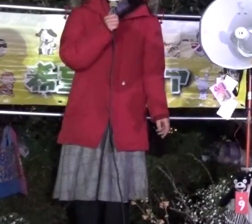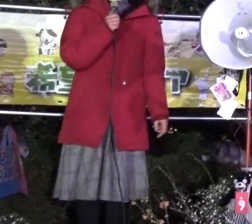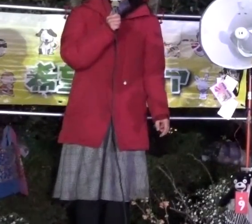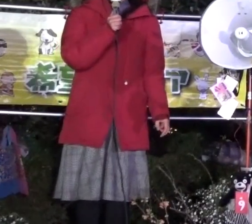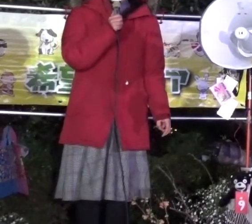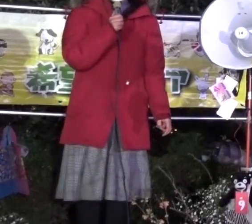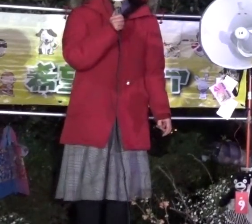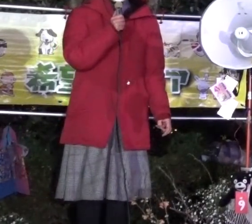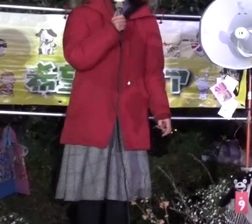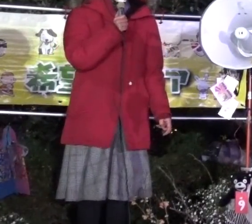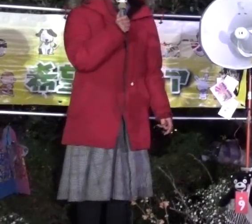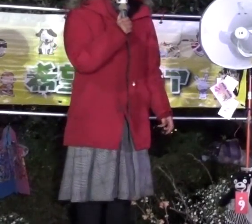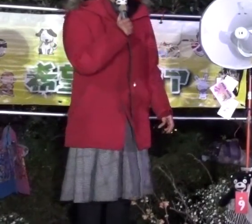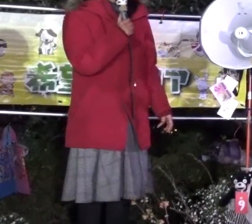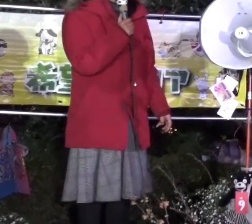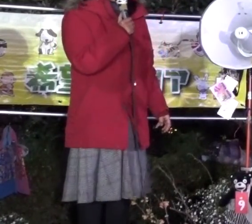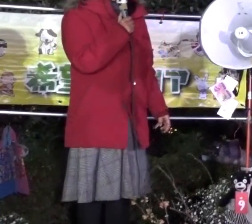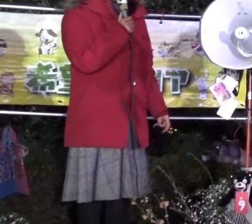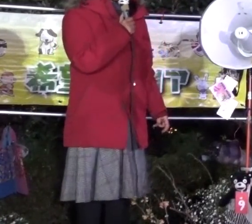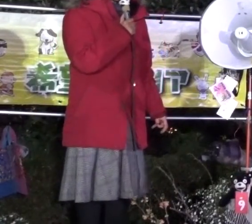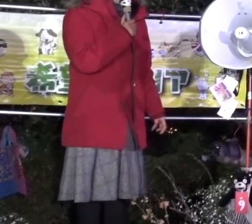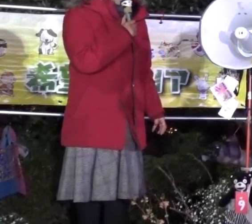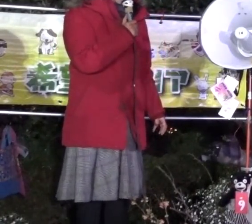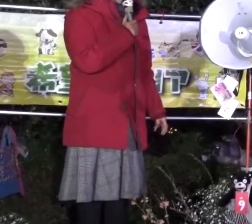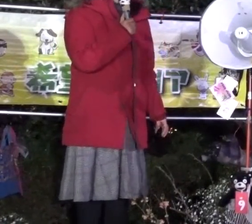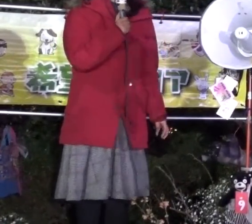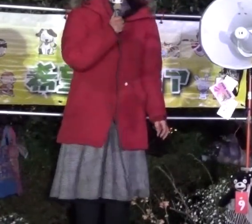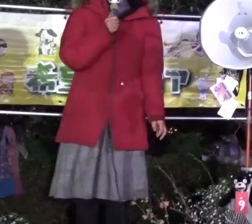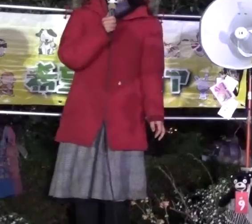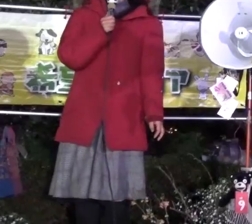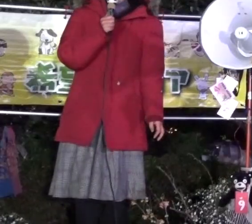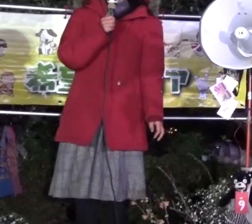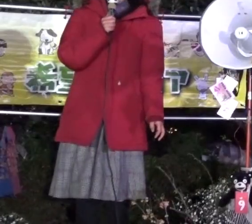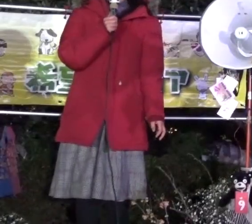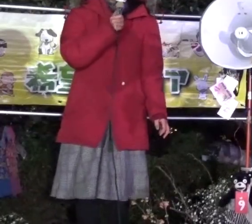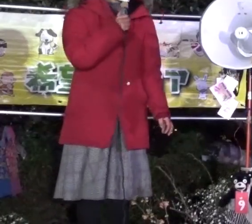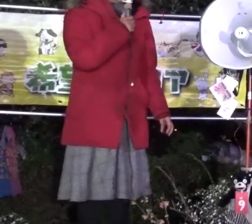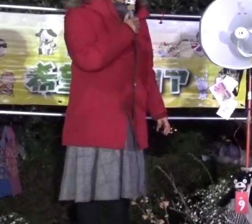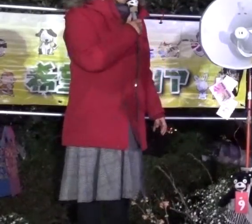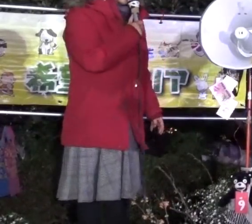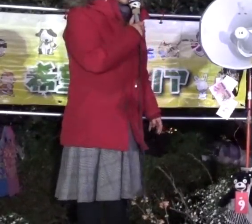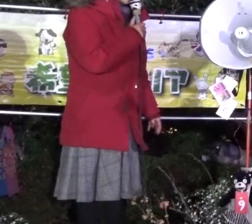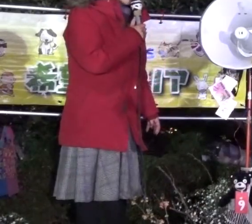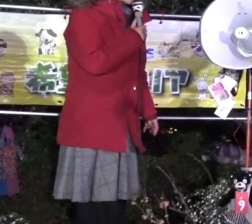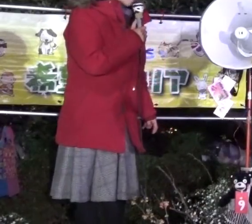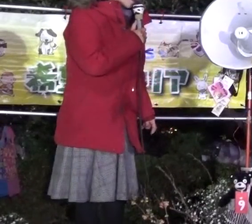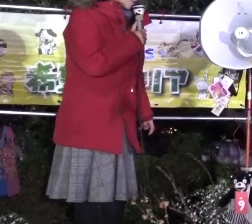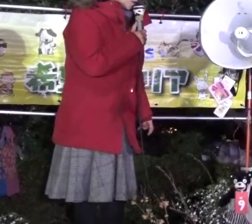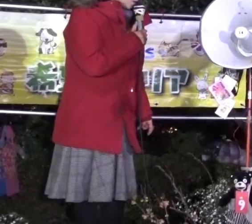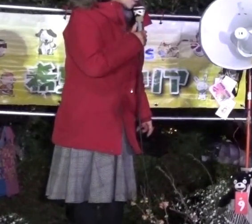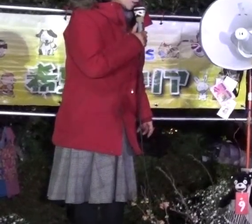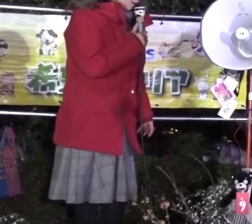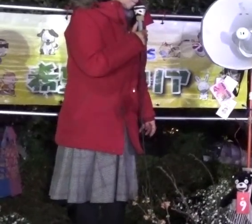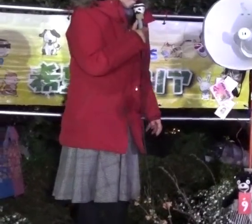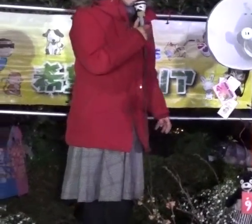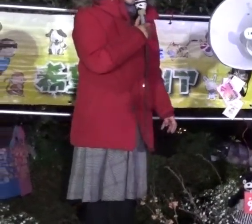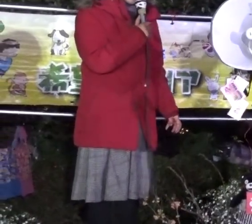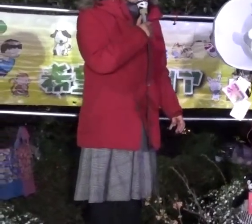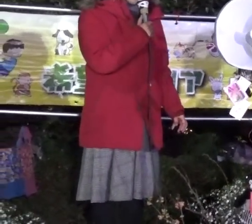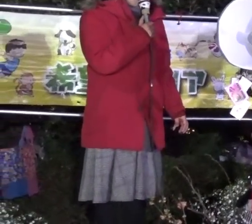と、同じ思いの皆さんとつながって声を上げてきたんですけれども、いよいよ今日でおしまいということ